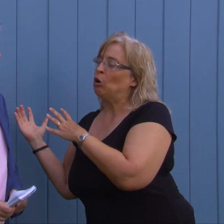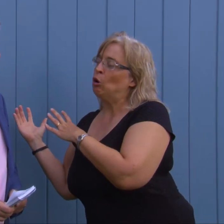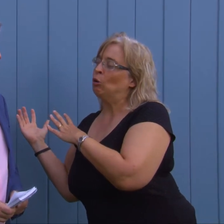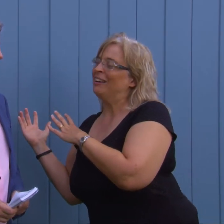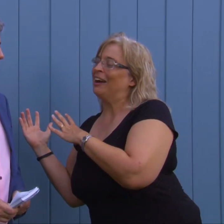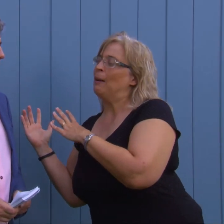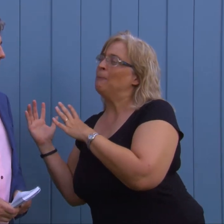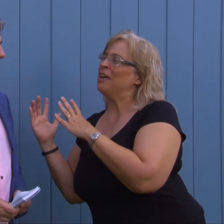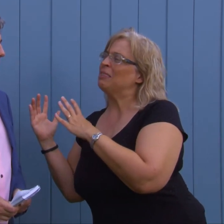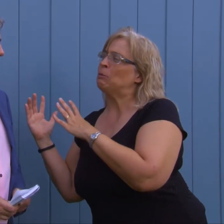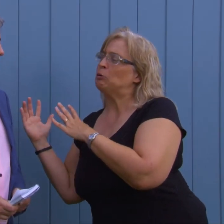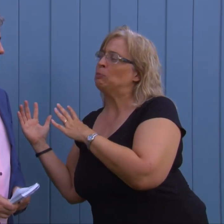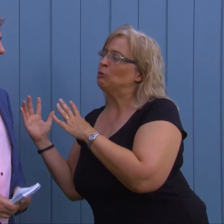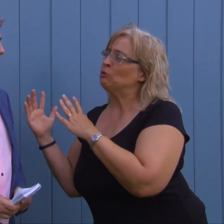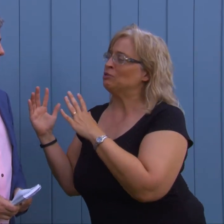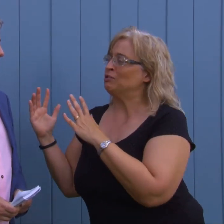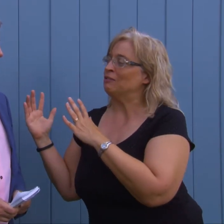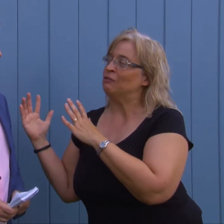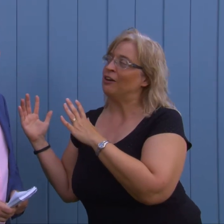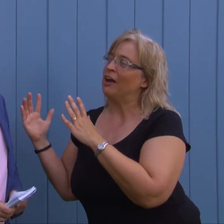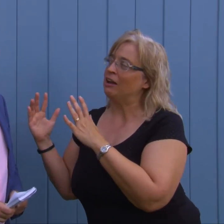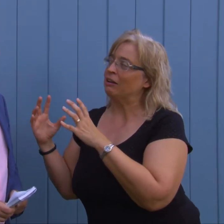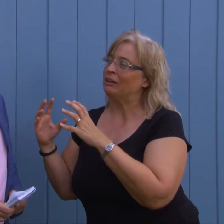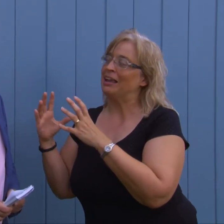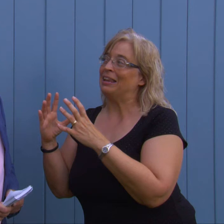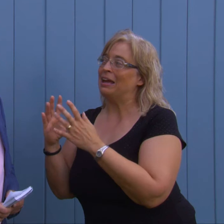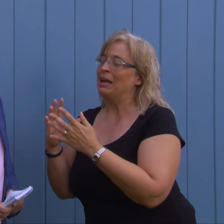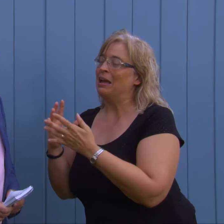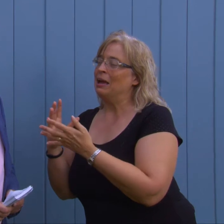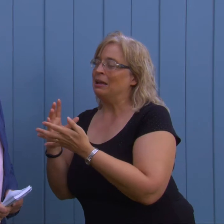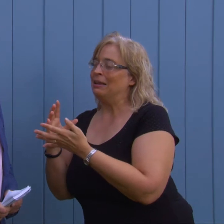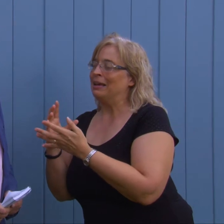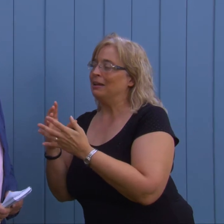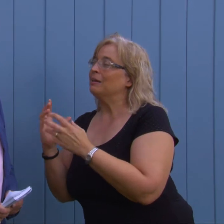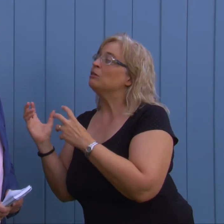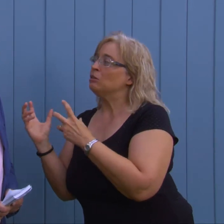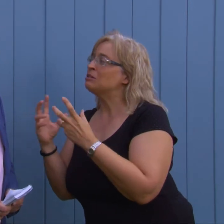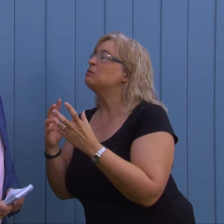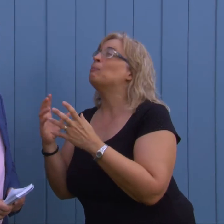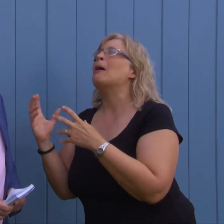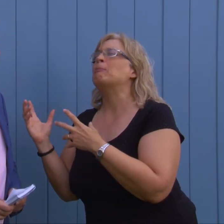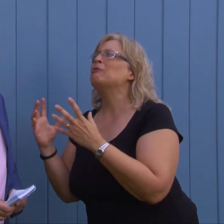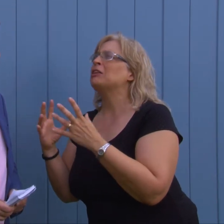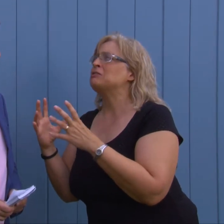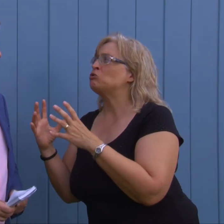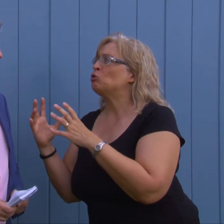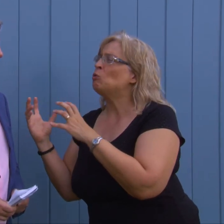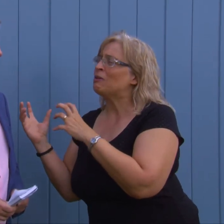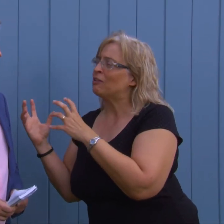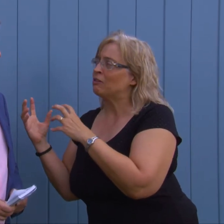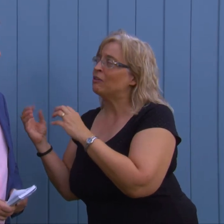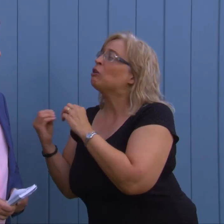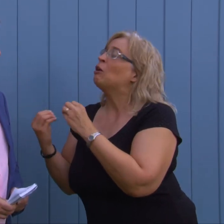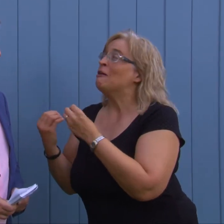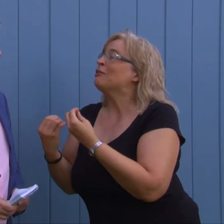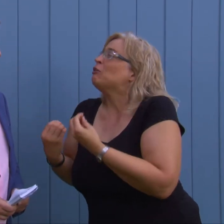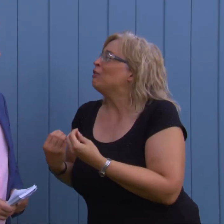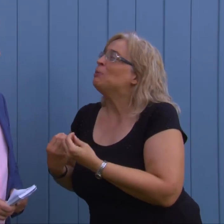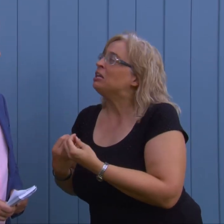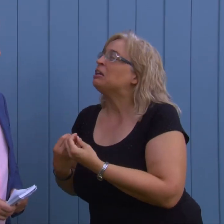qu'on le ramène un peu plus vers le statu quo, ben, pas vers le statu quo, mais vers le familier.